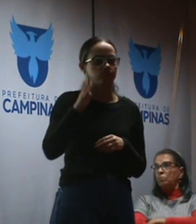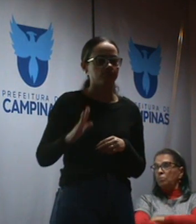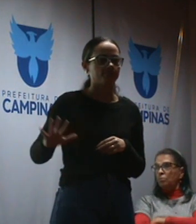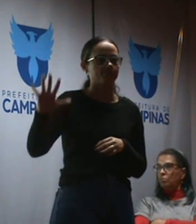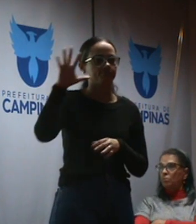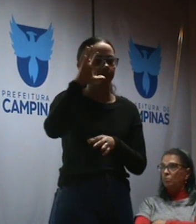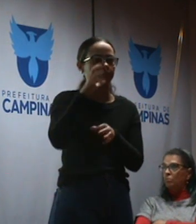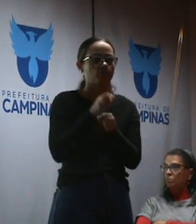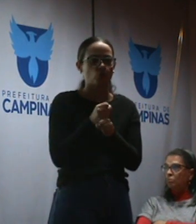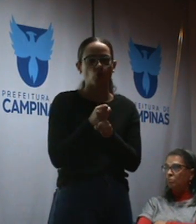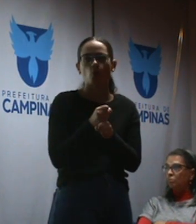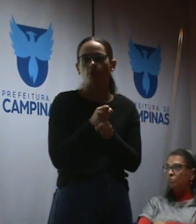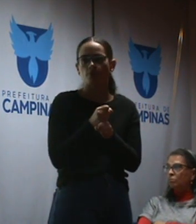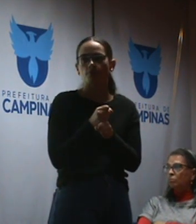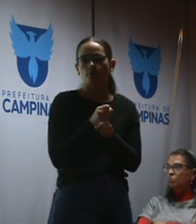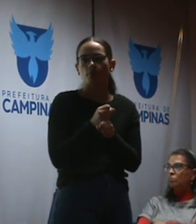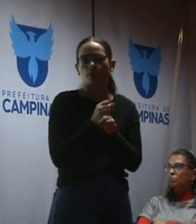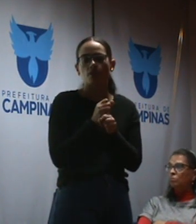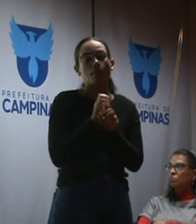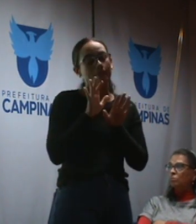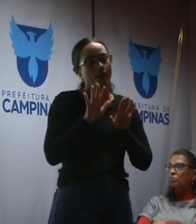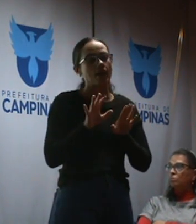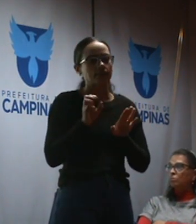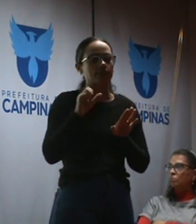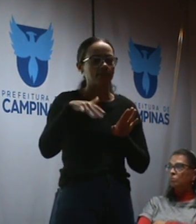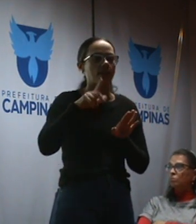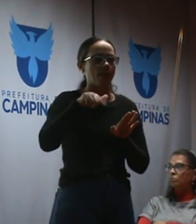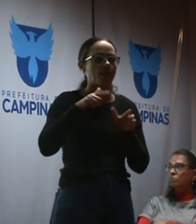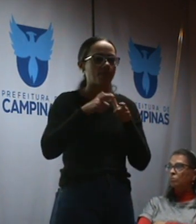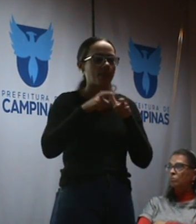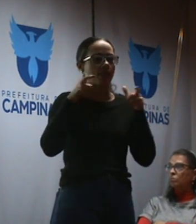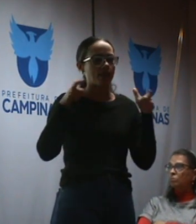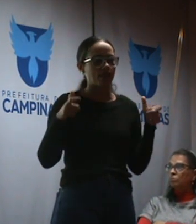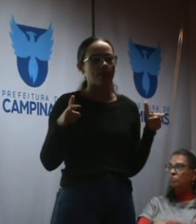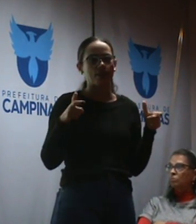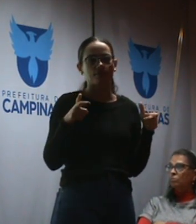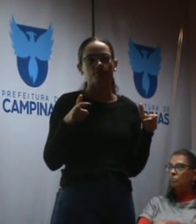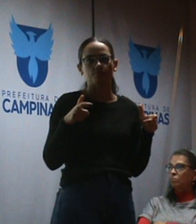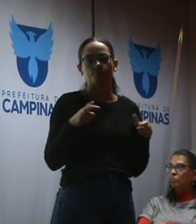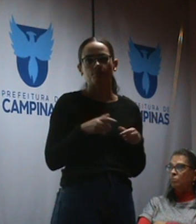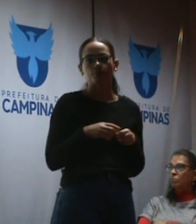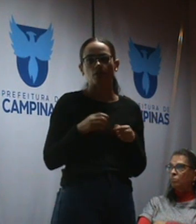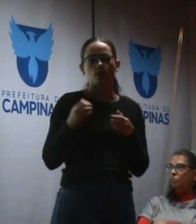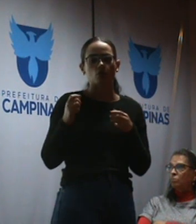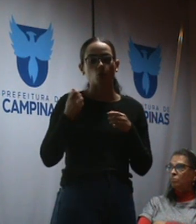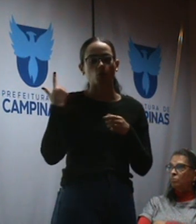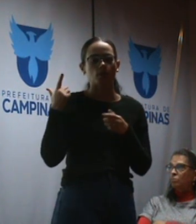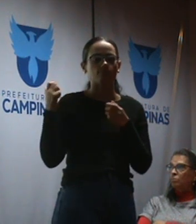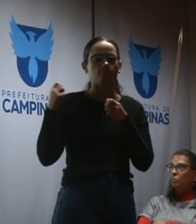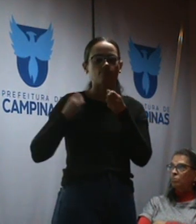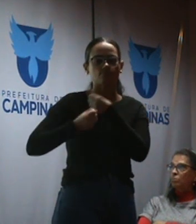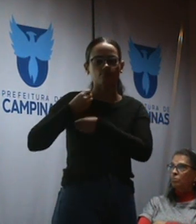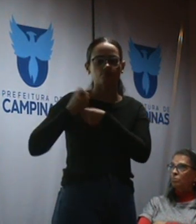né? Ainda assim, representando um aumento aí de 180% dos casos do ano passado.